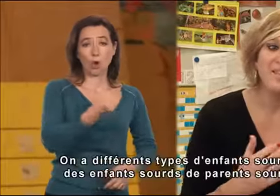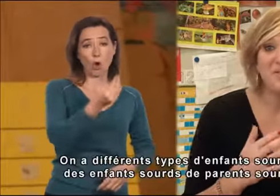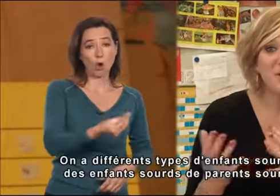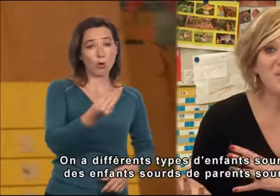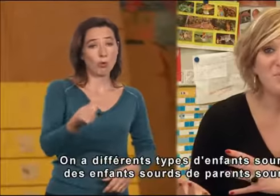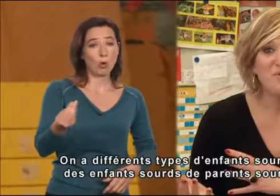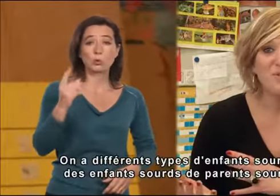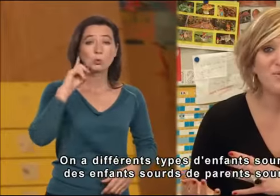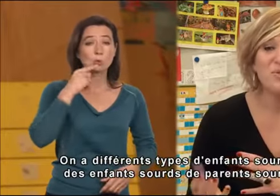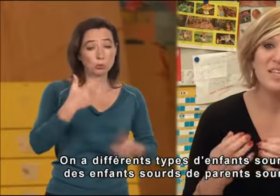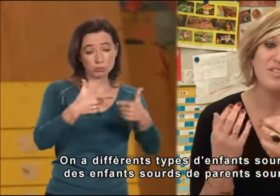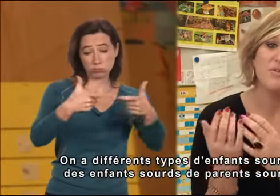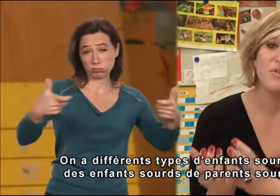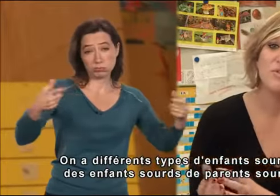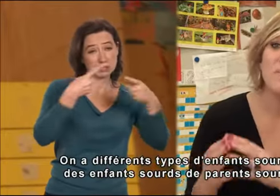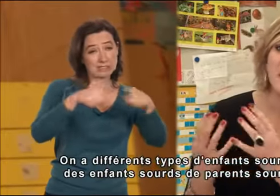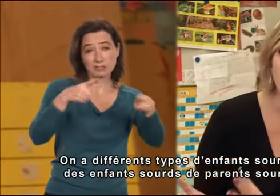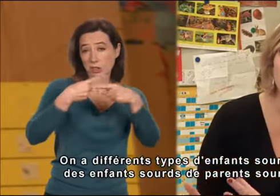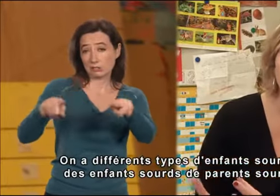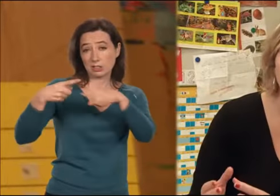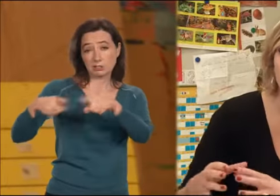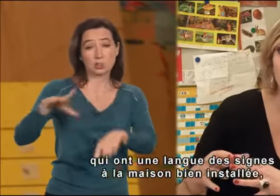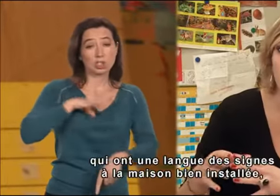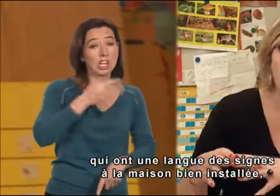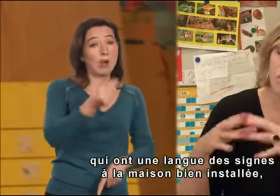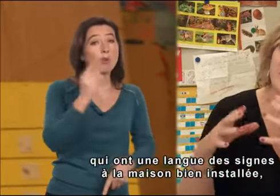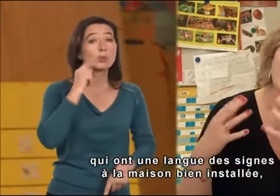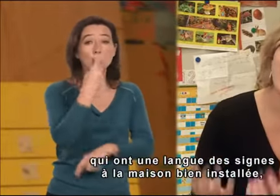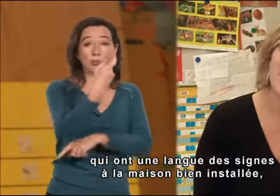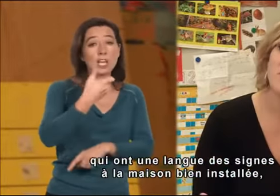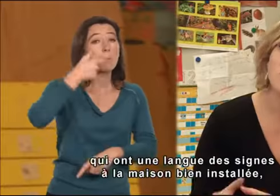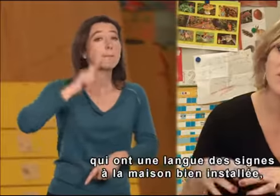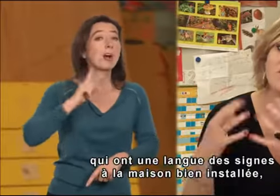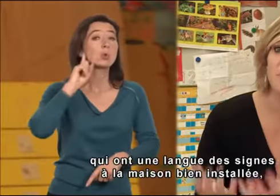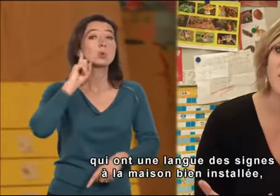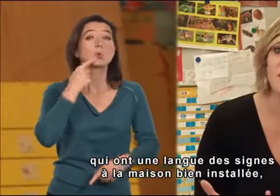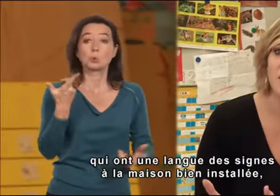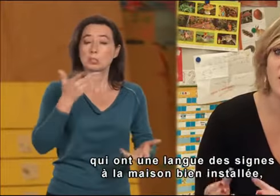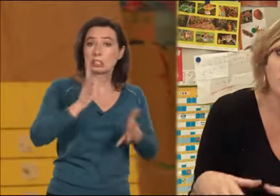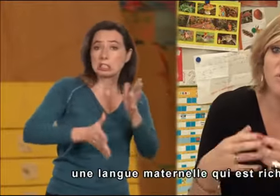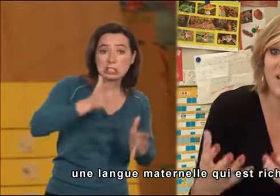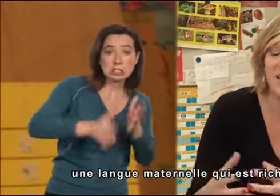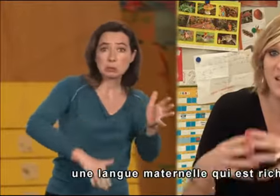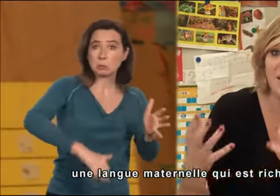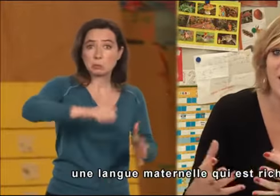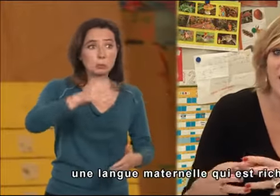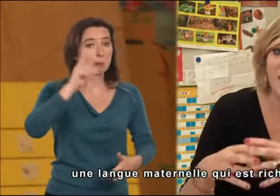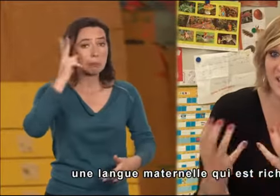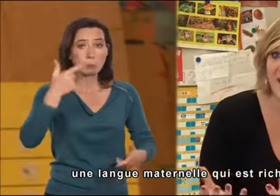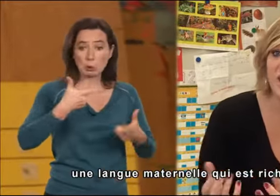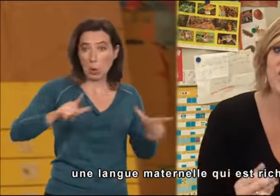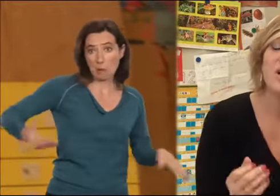On a différents types d'enfants sourds. On a des enfants sourds de parents sourds, donc qui ont une langue des signes à la maison, qui est déjà bien installée, qui ont une langue maternelle qui